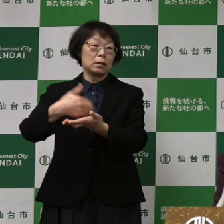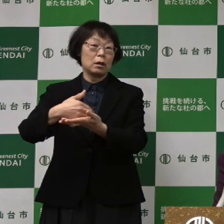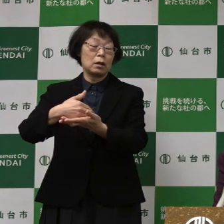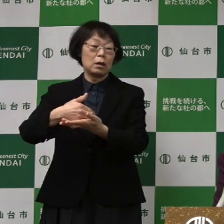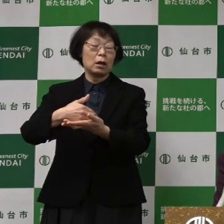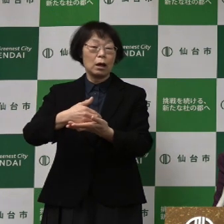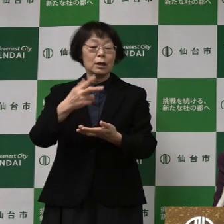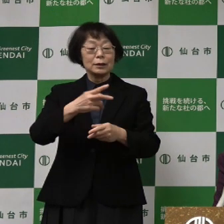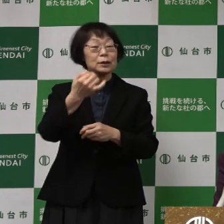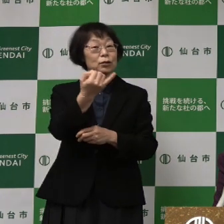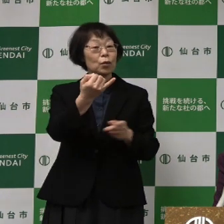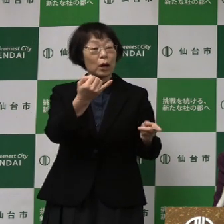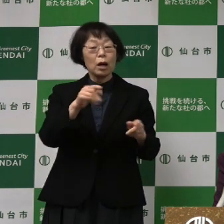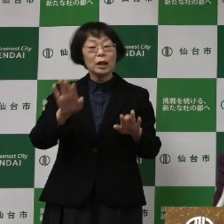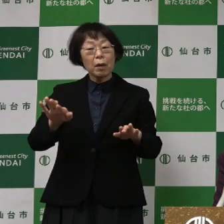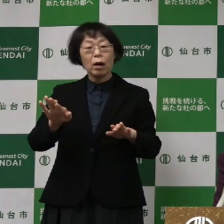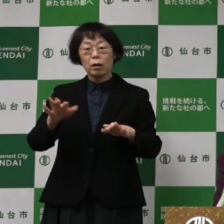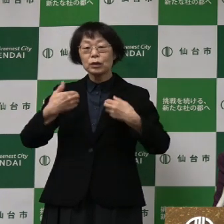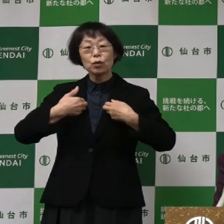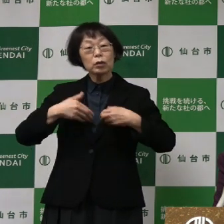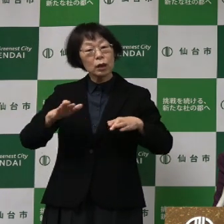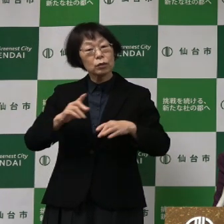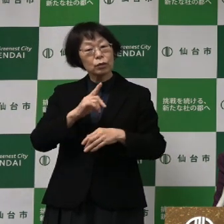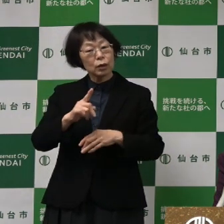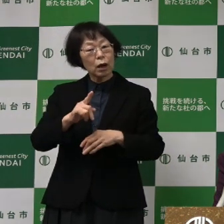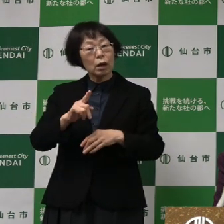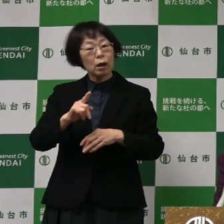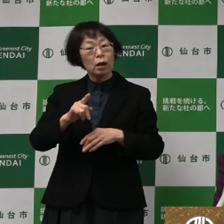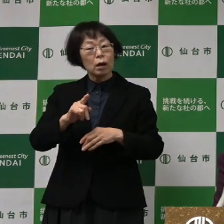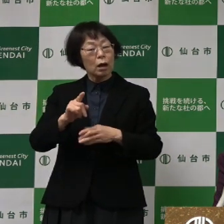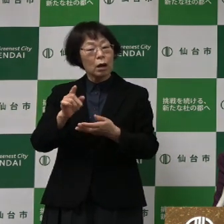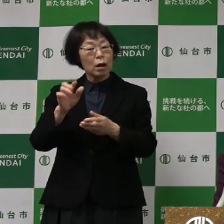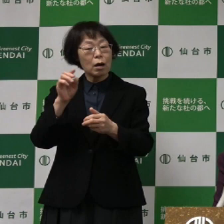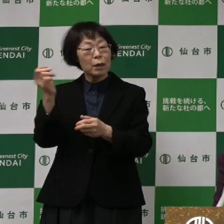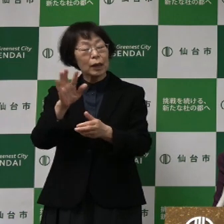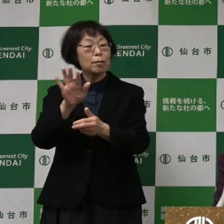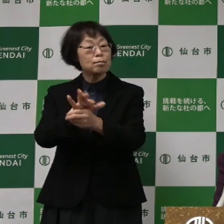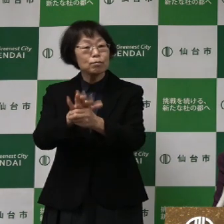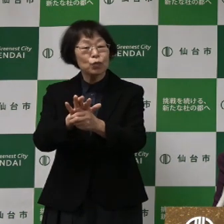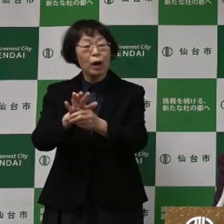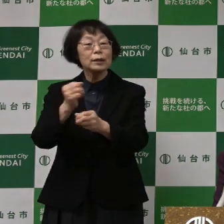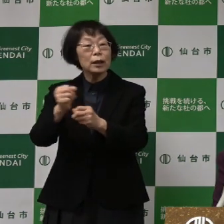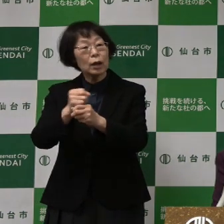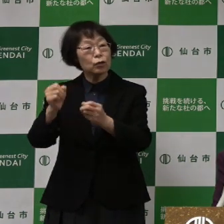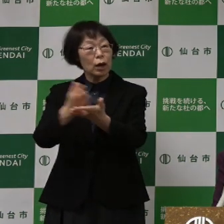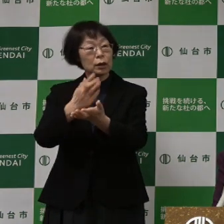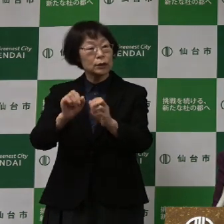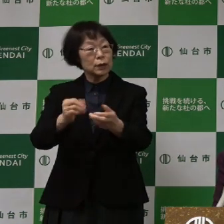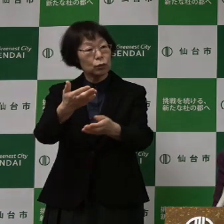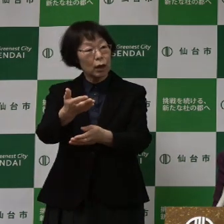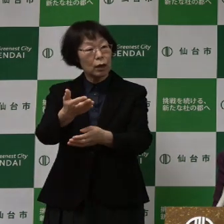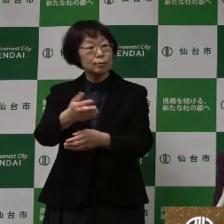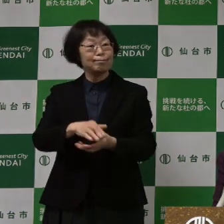現状ではなかなかその必要はないというか、そうすることはできないという判断をされたということ です。国の方でもさまざ